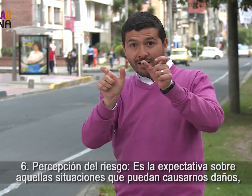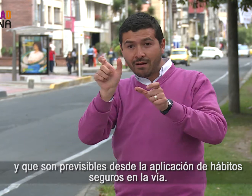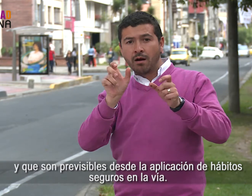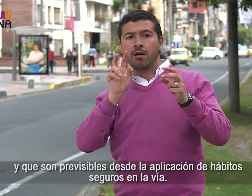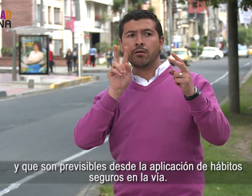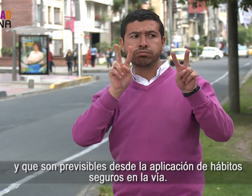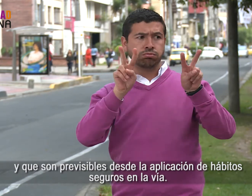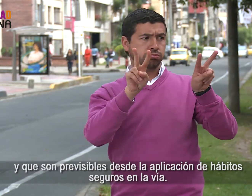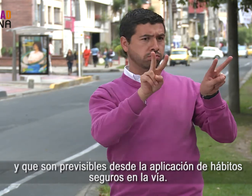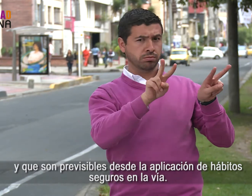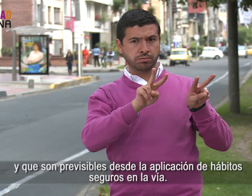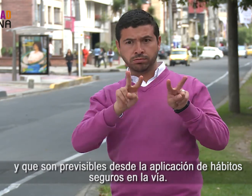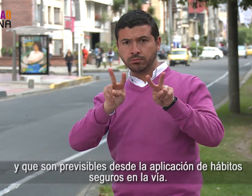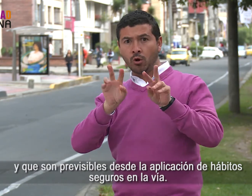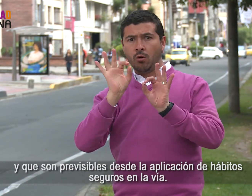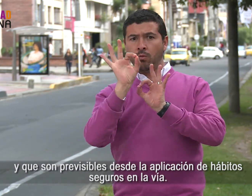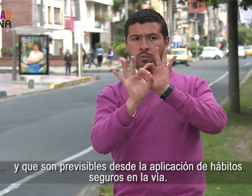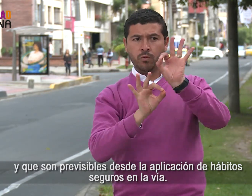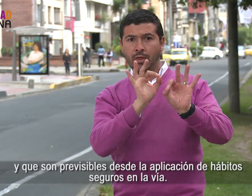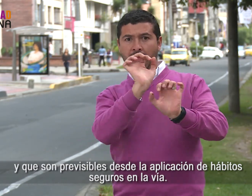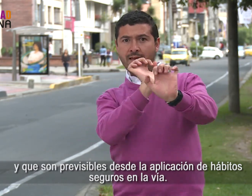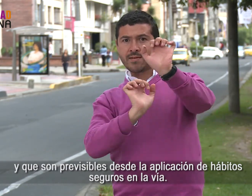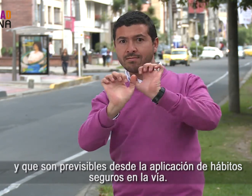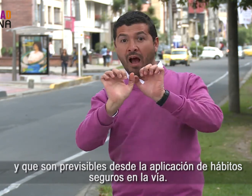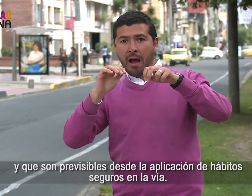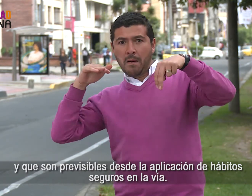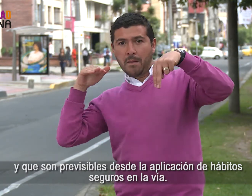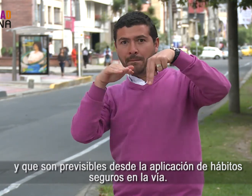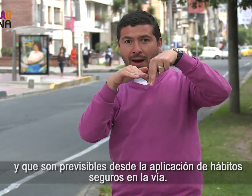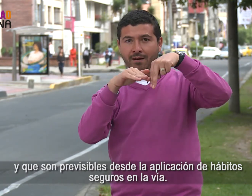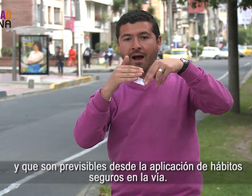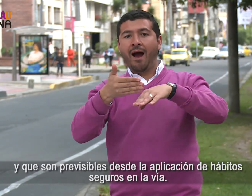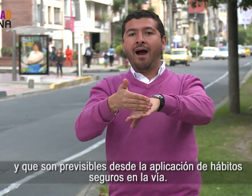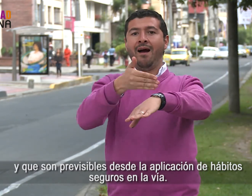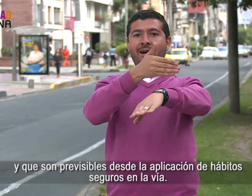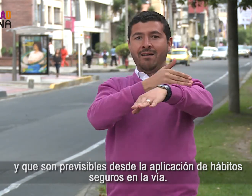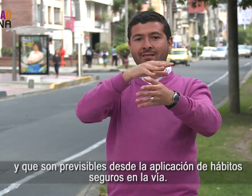daño y que son previsibles desde la aplicación de hábitos seguros en la vía.